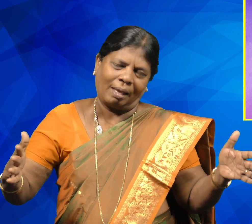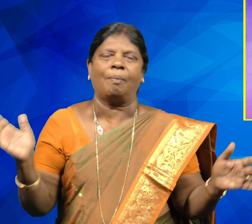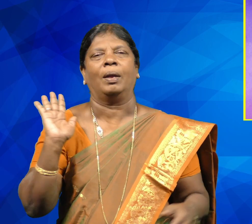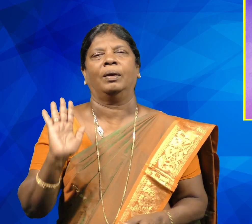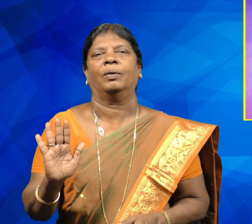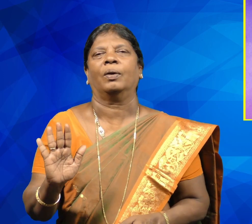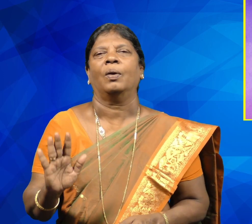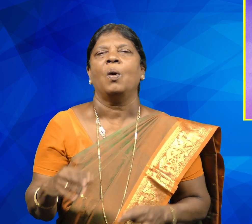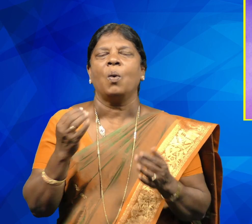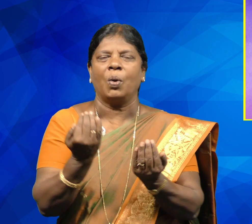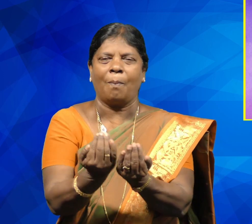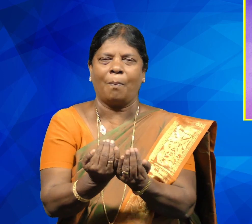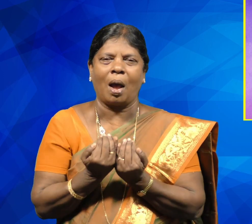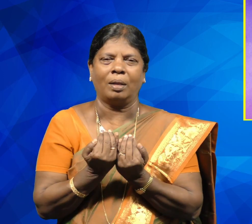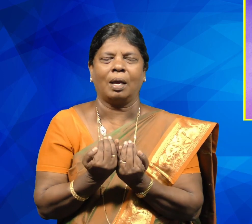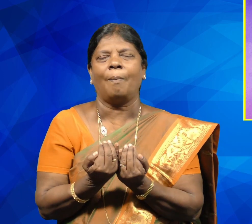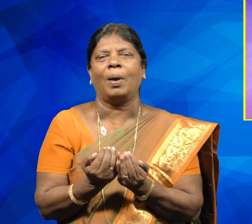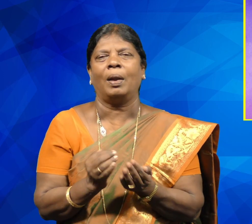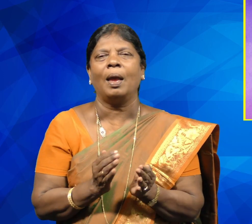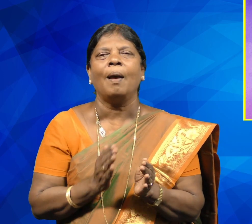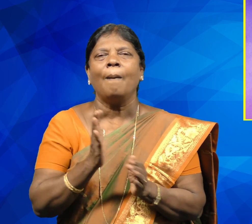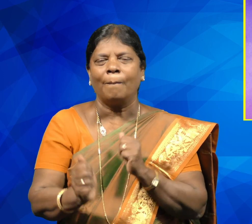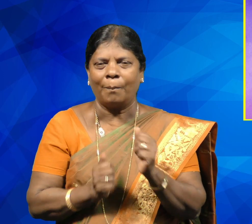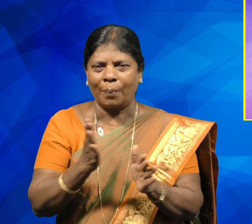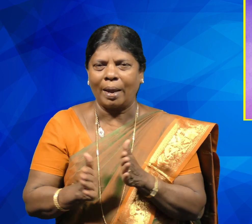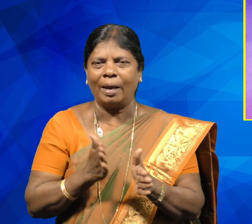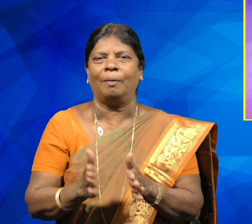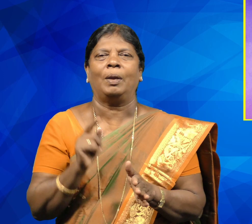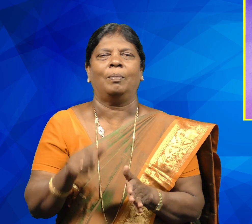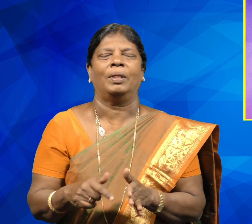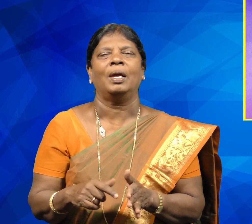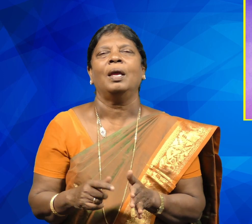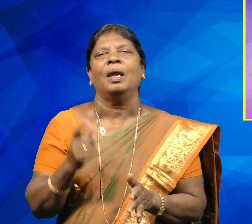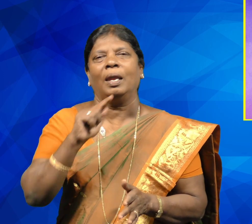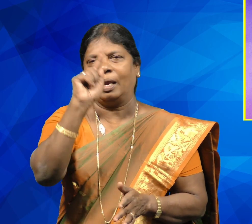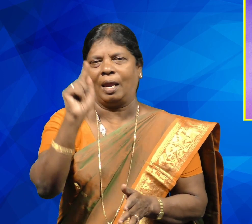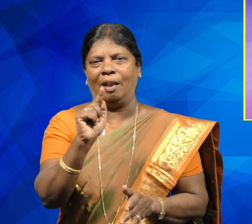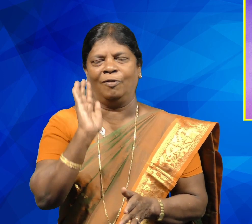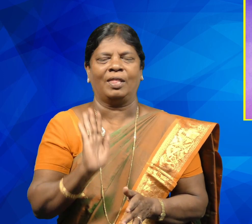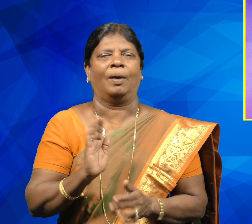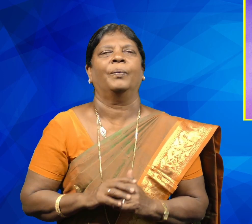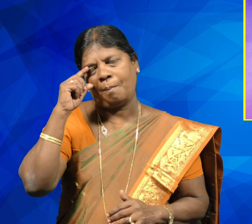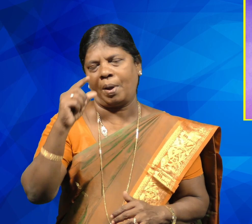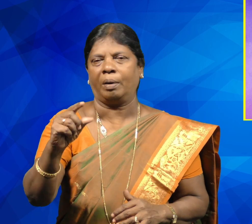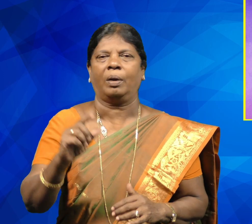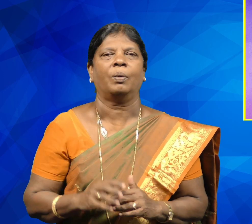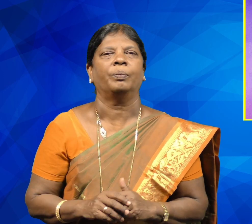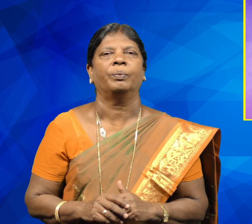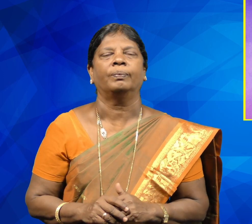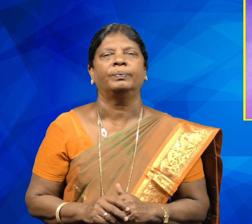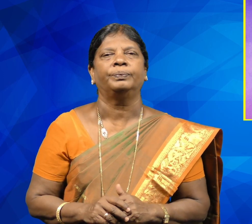பெருகி கொண்டிருக்கிறது. ஒரு பாதுகாப்பான பயணம் என்பது மிகப்பெரிய கேள்விக்குறியாகிவிட்டது.